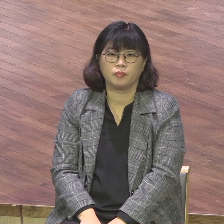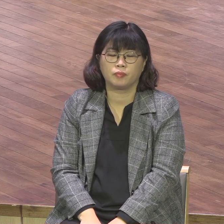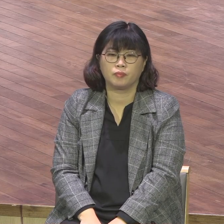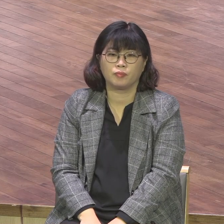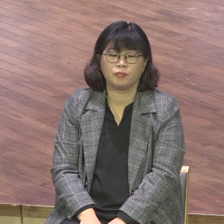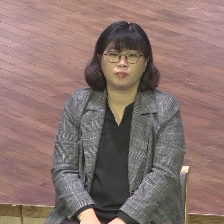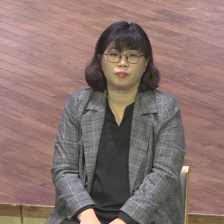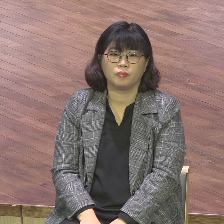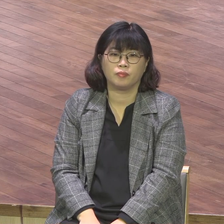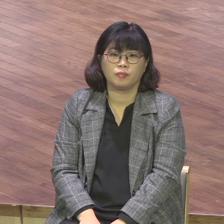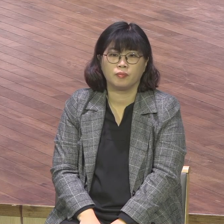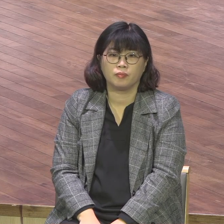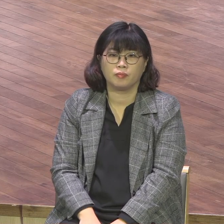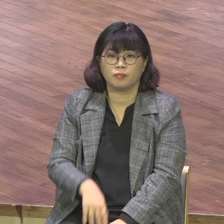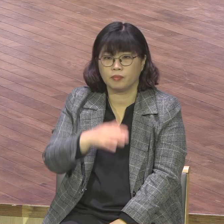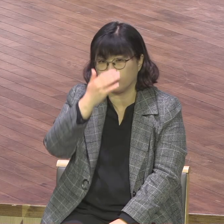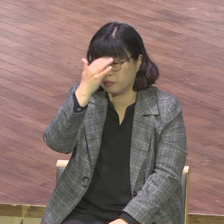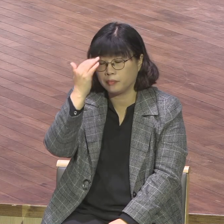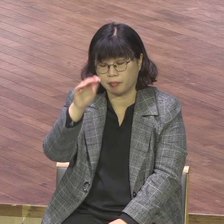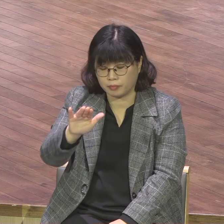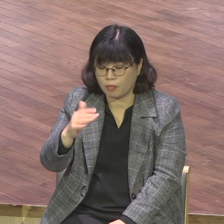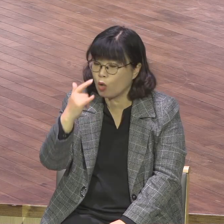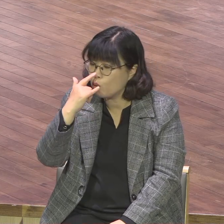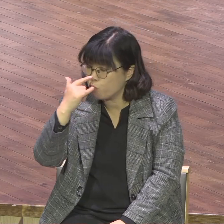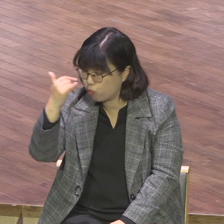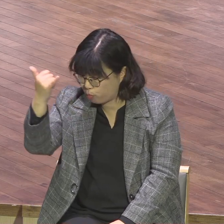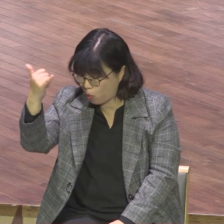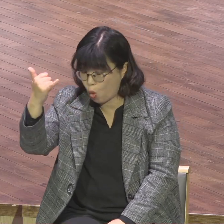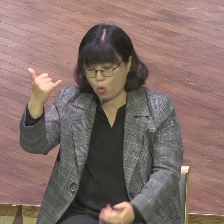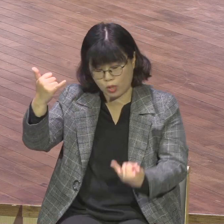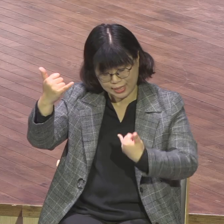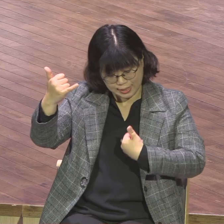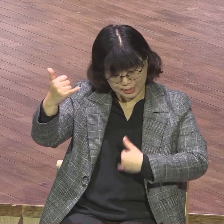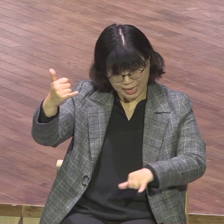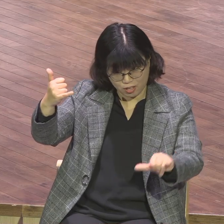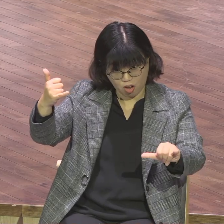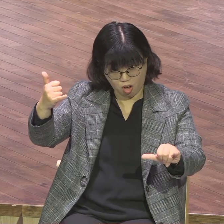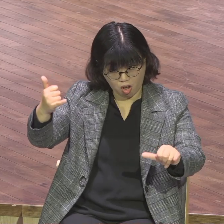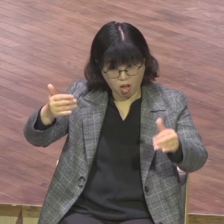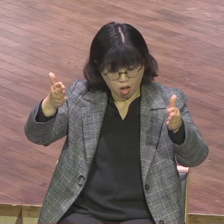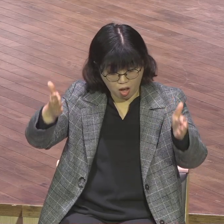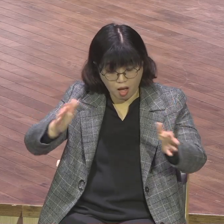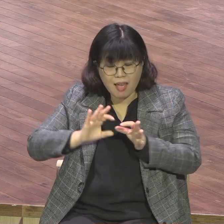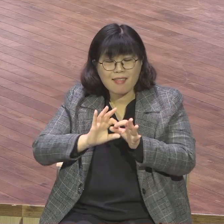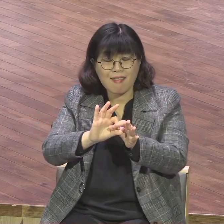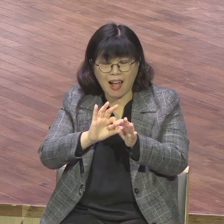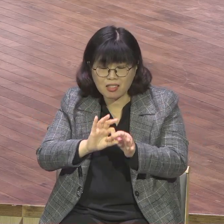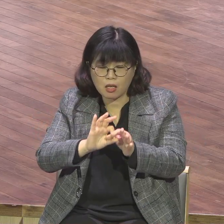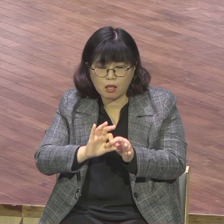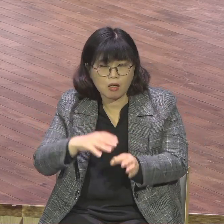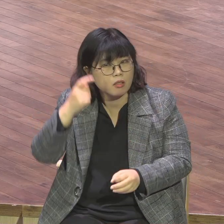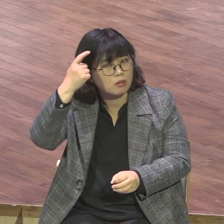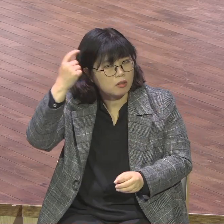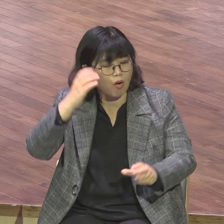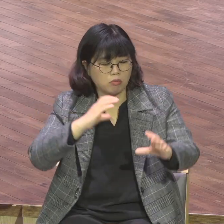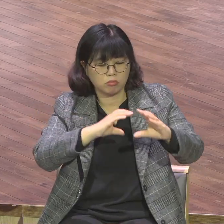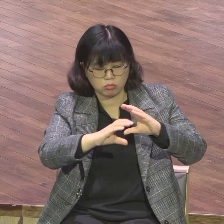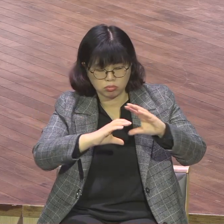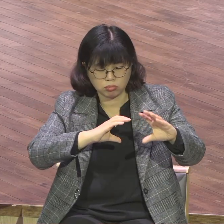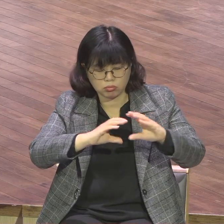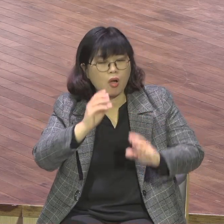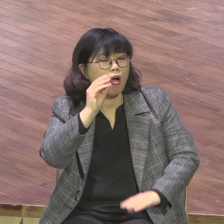무엇보다도 우선될 것이 영적 소통입니다. 자녀와의 관계 영적 소통을 강조했어요. 영적